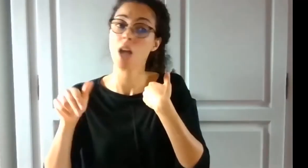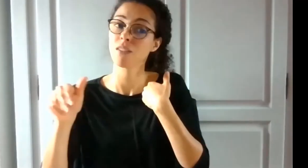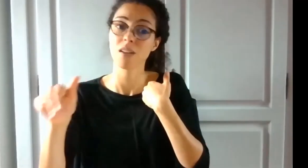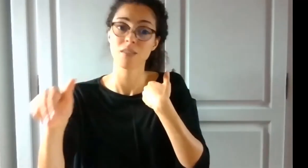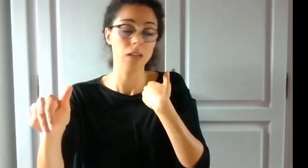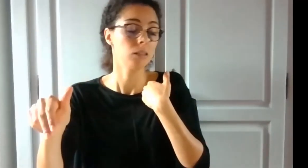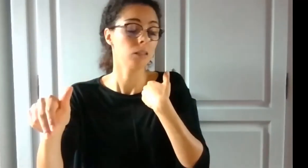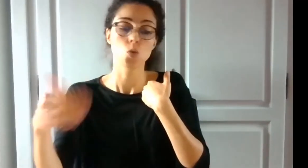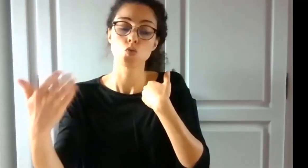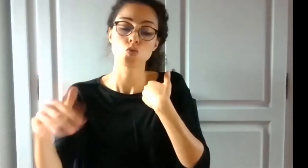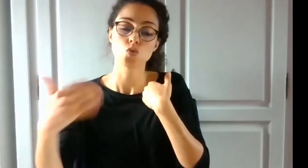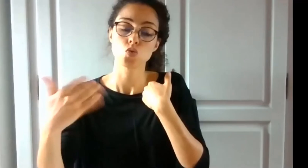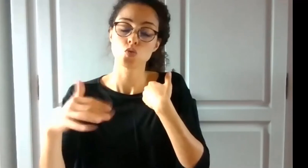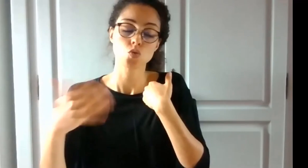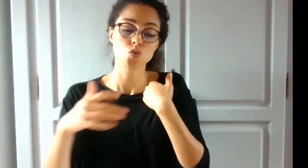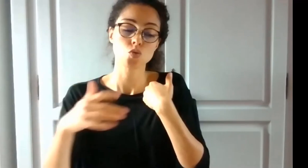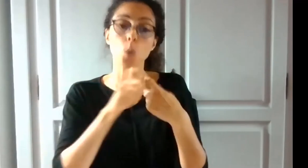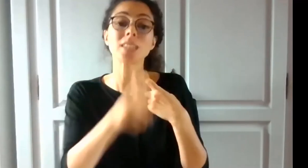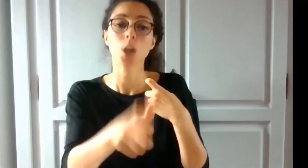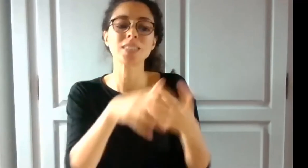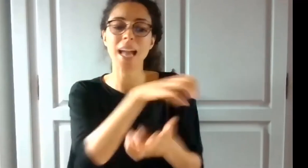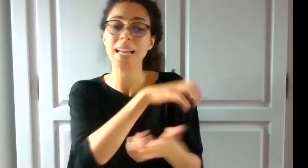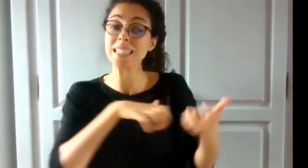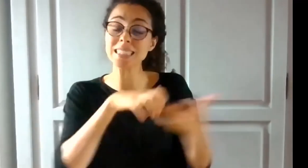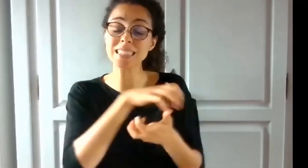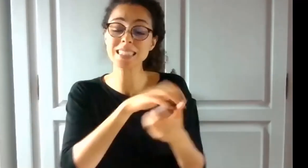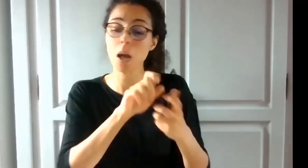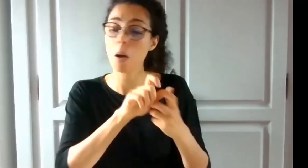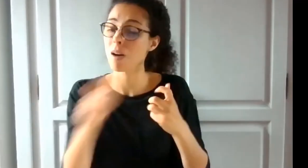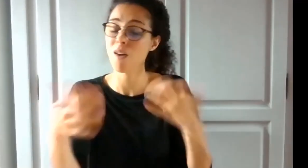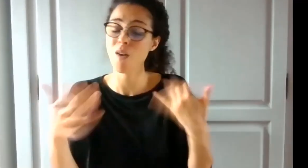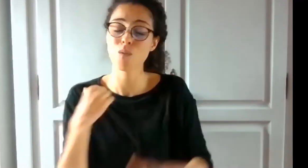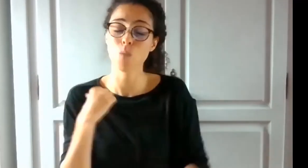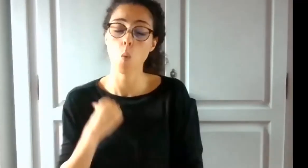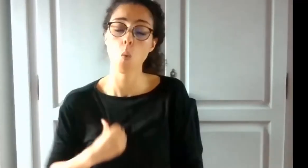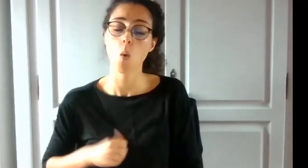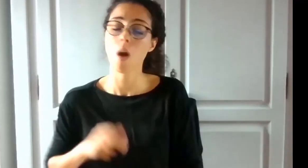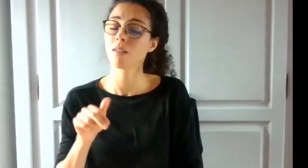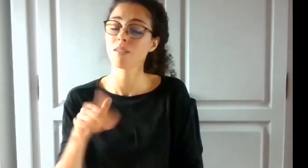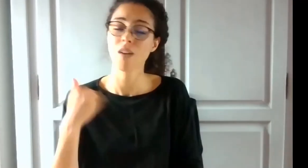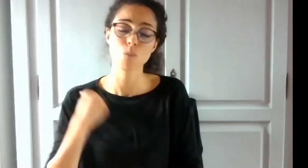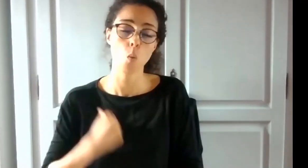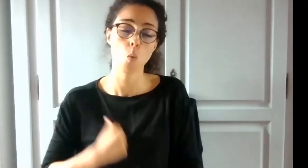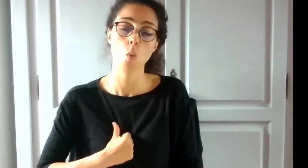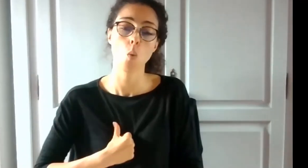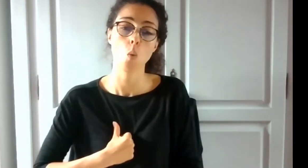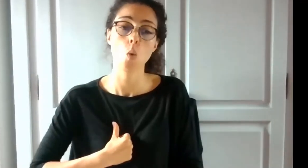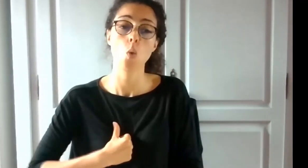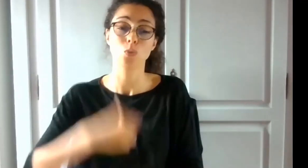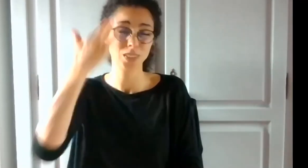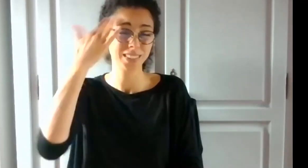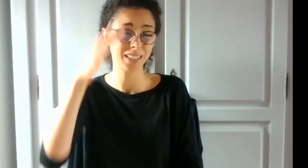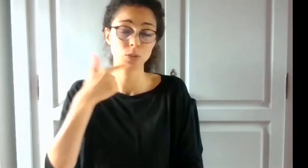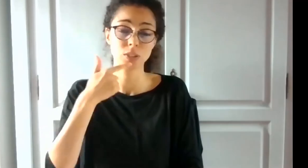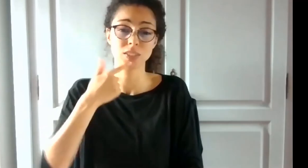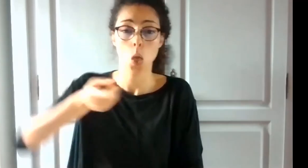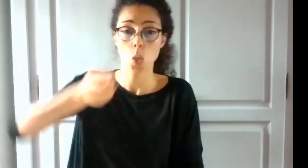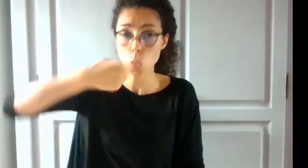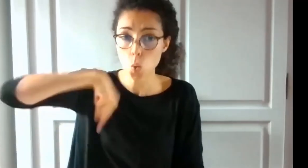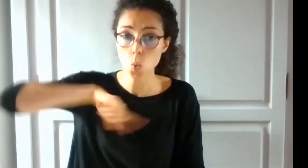fouet des conséquences de la période qu'on vient de vivre. Donc, c'est à nous tous ensemble de rester